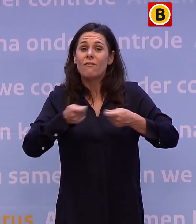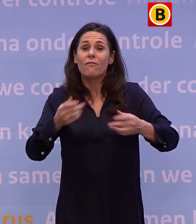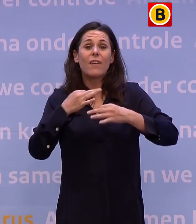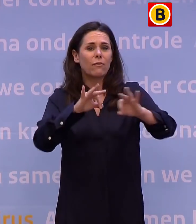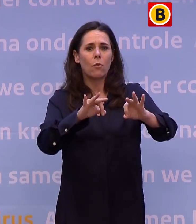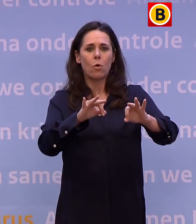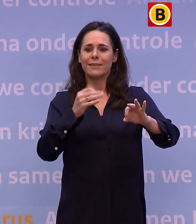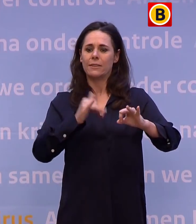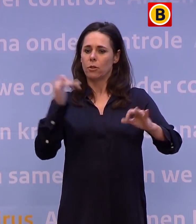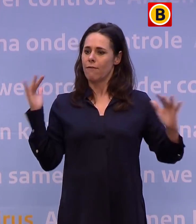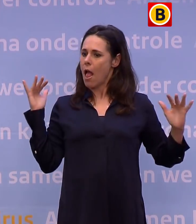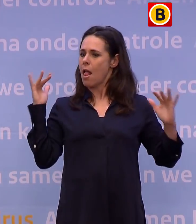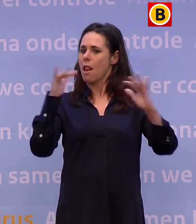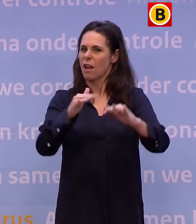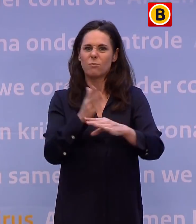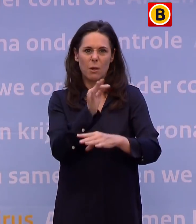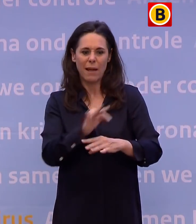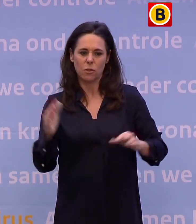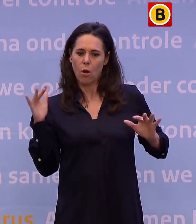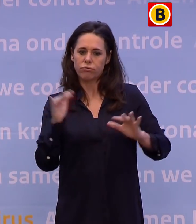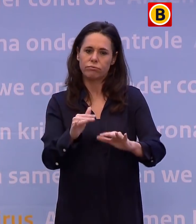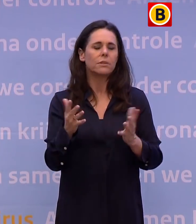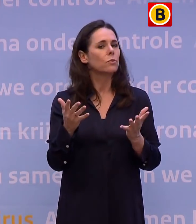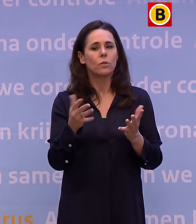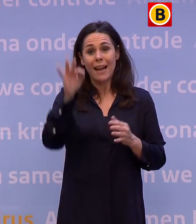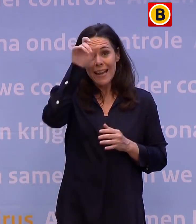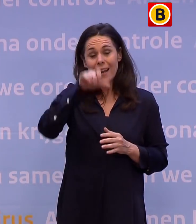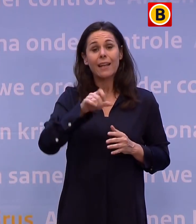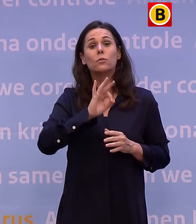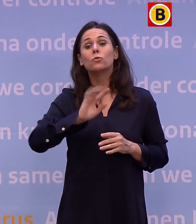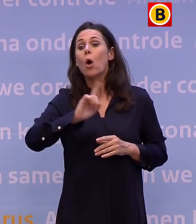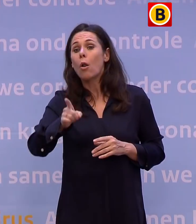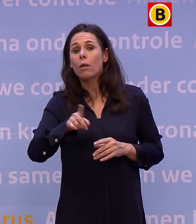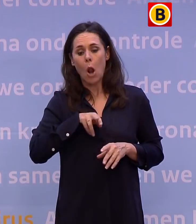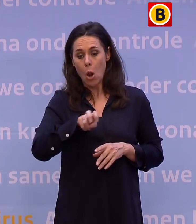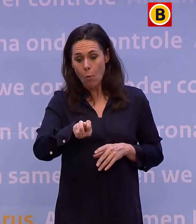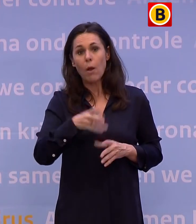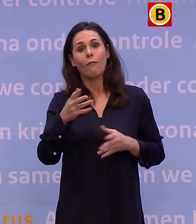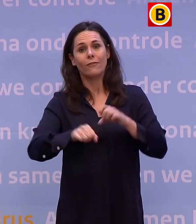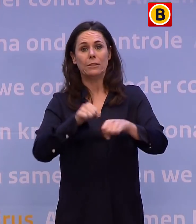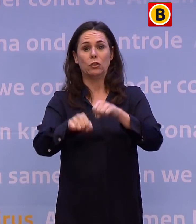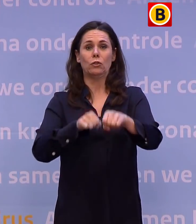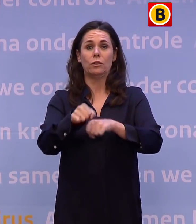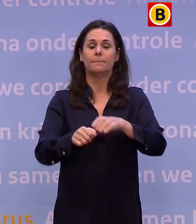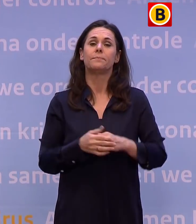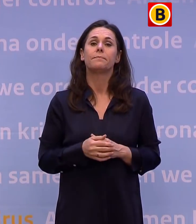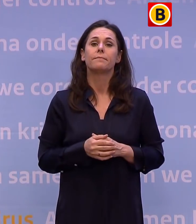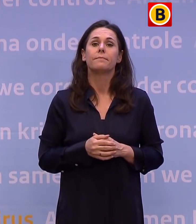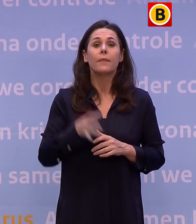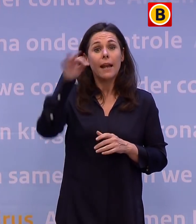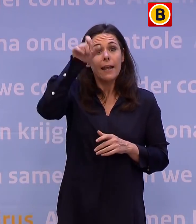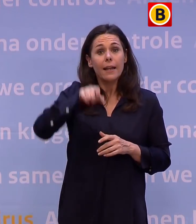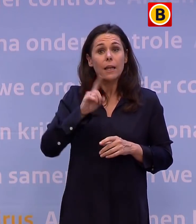de middelbare scholen weer opengaan. Dus leerlingen komen lopend of met de fiets. En voor leerlingen die ver weg